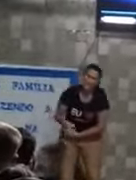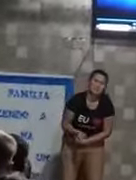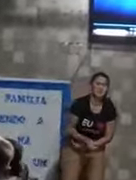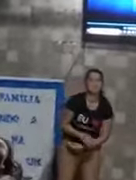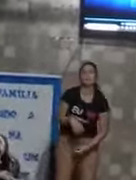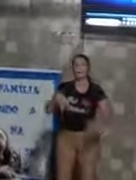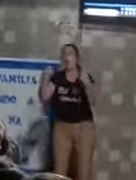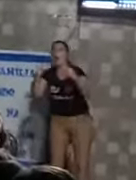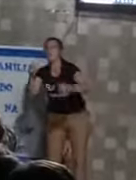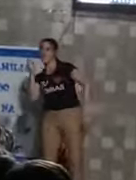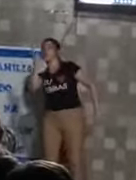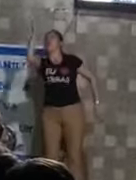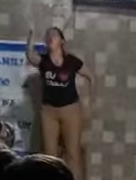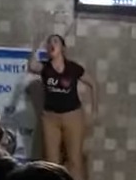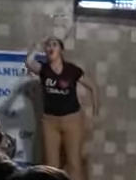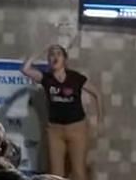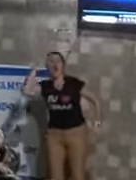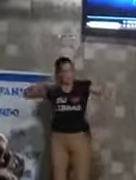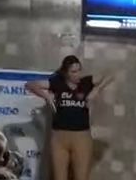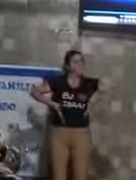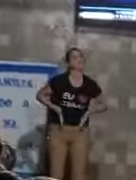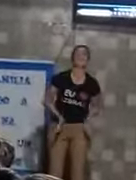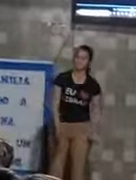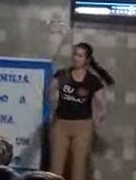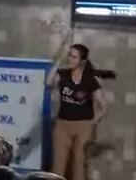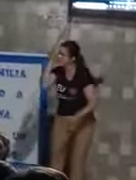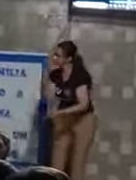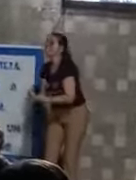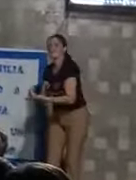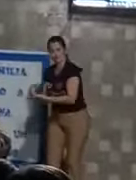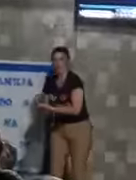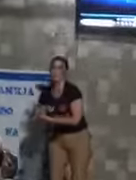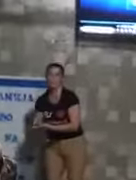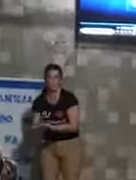que há dentro do